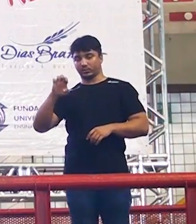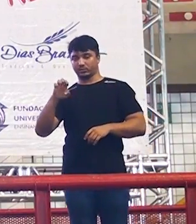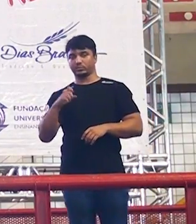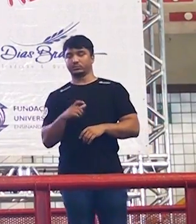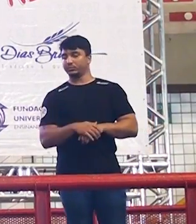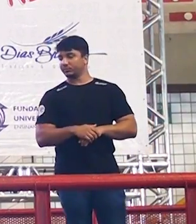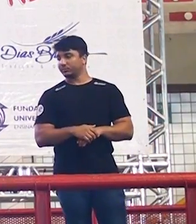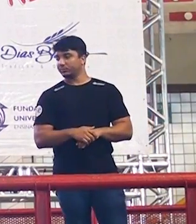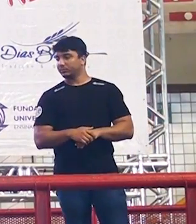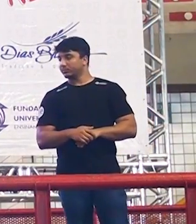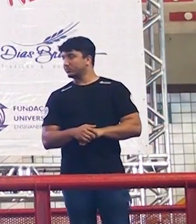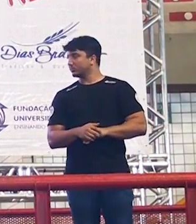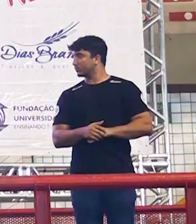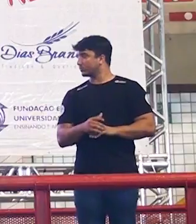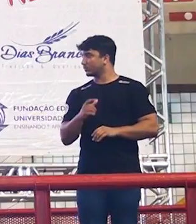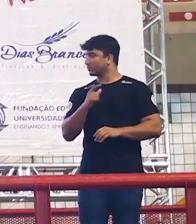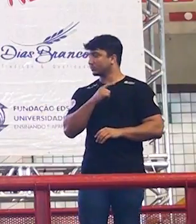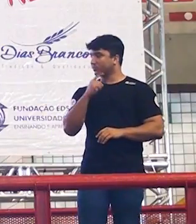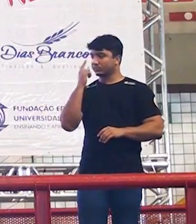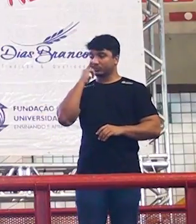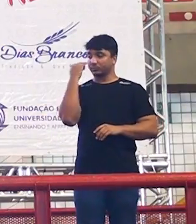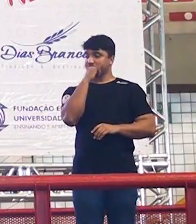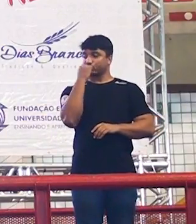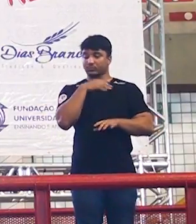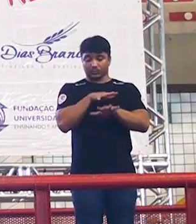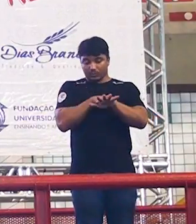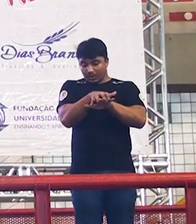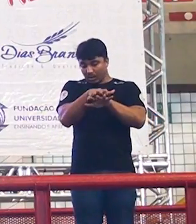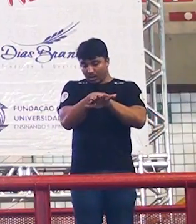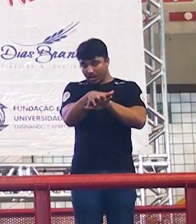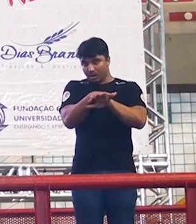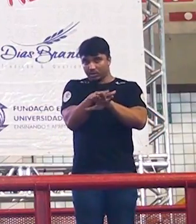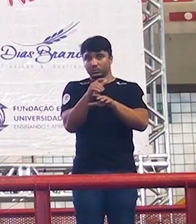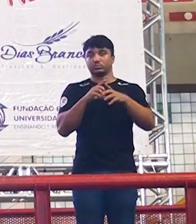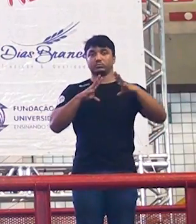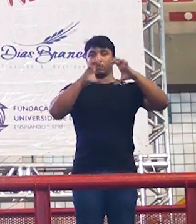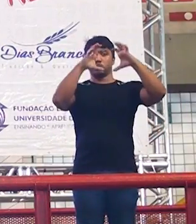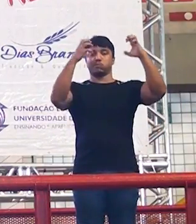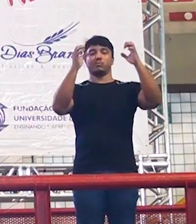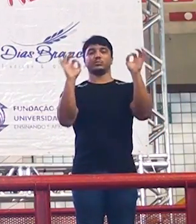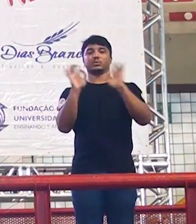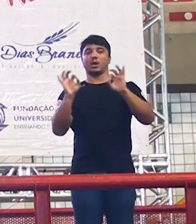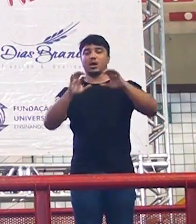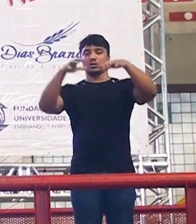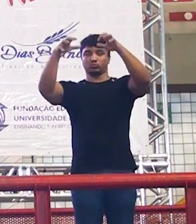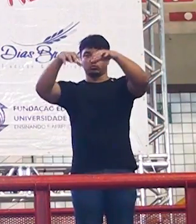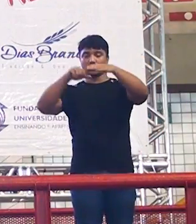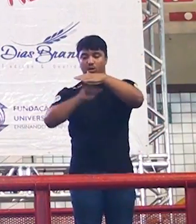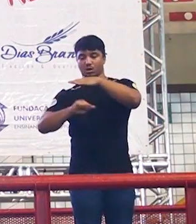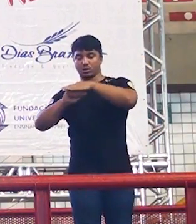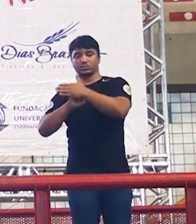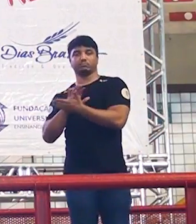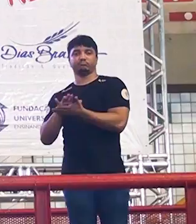Então a hidrelétrica não produz efeito estufa, não provoca chuva ácida.